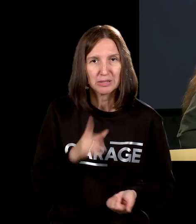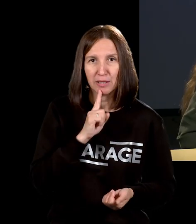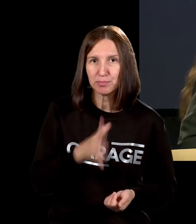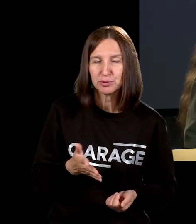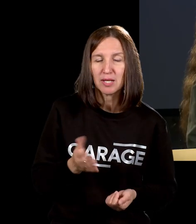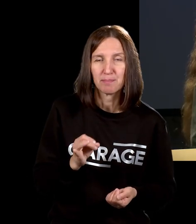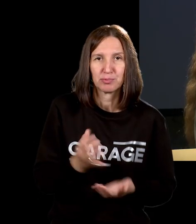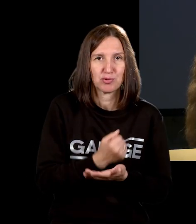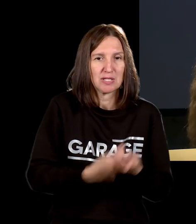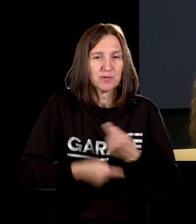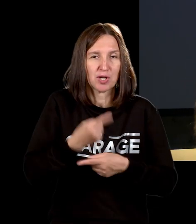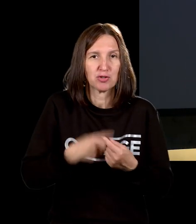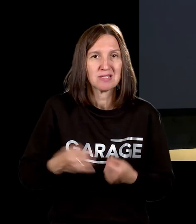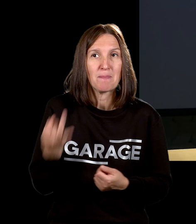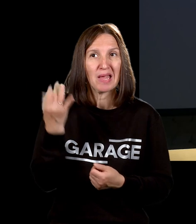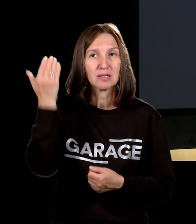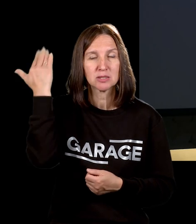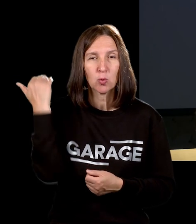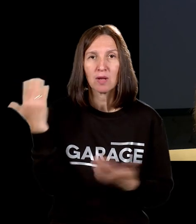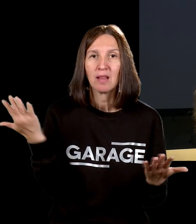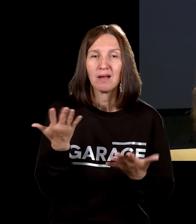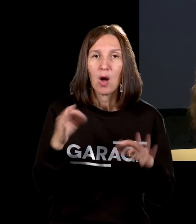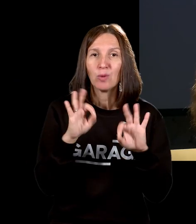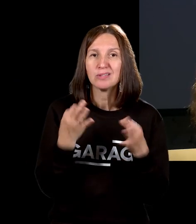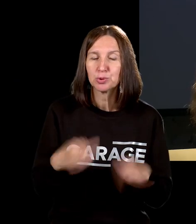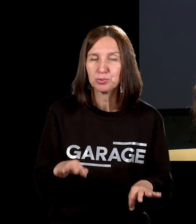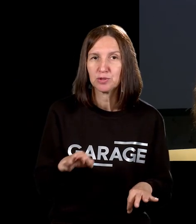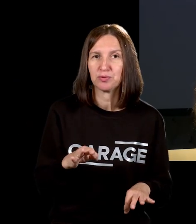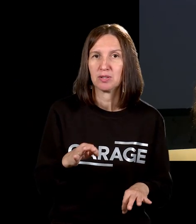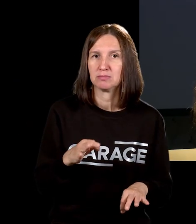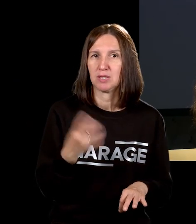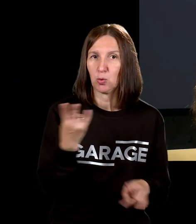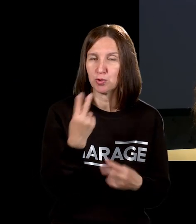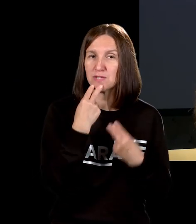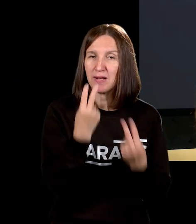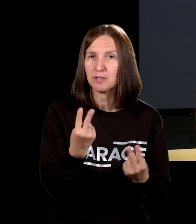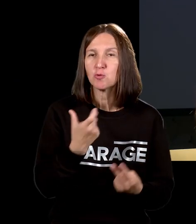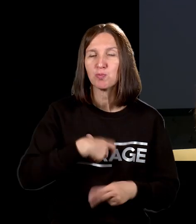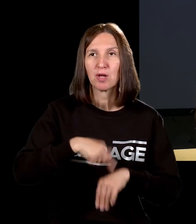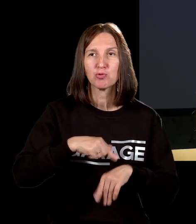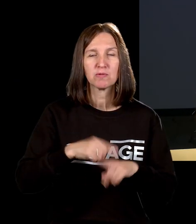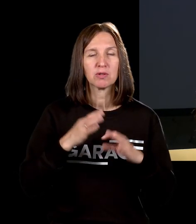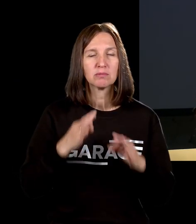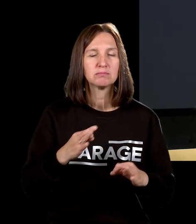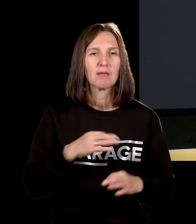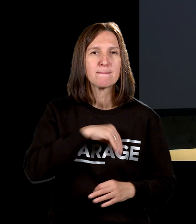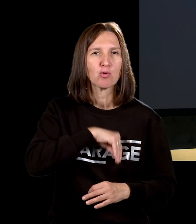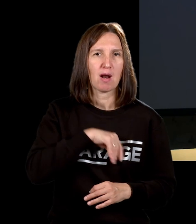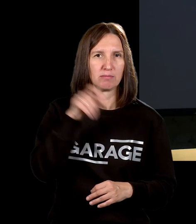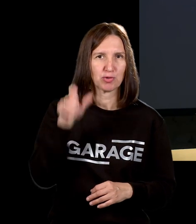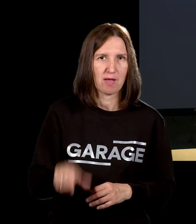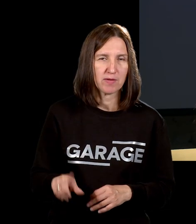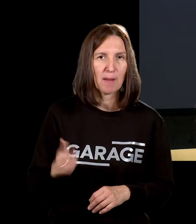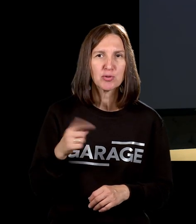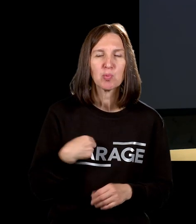Возвращаясь к истории, на какое искусство нужно смотреть, чтобы чувствовать себя хорошим и высоко моральным человеком. Потому что почему